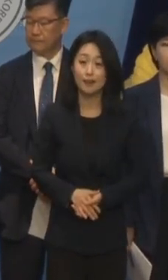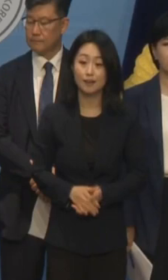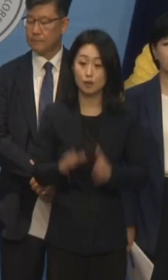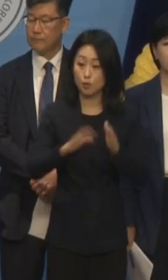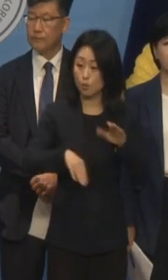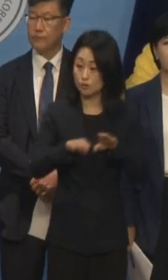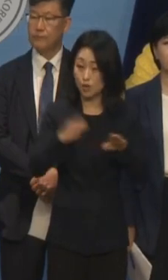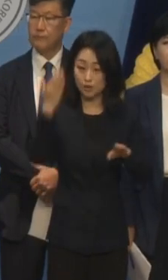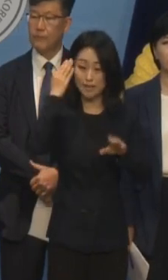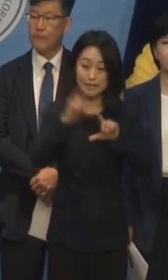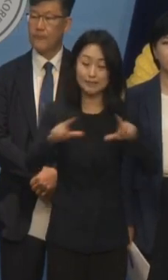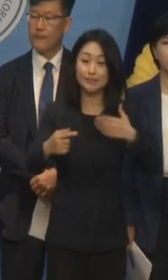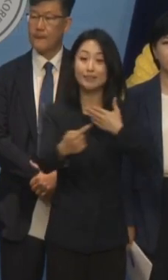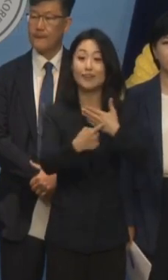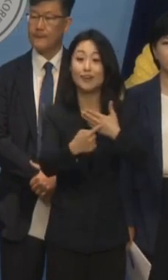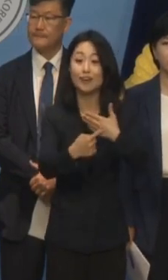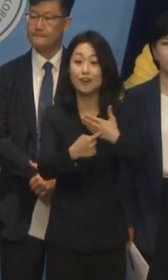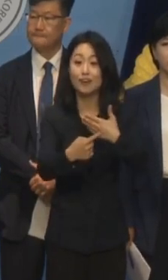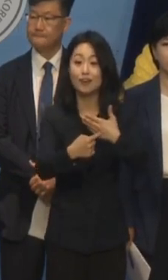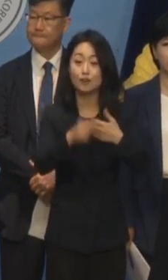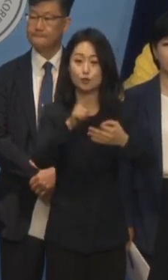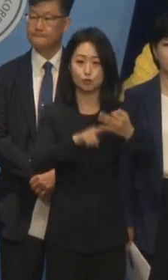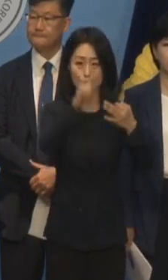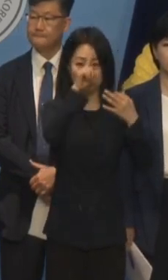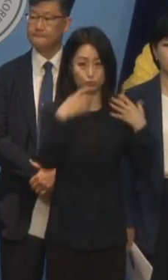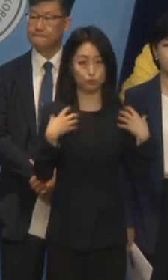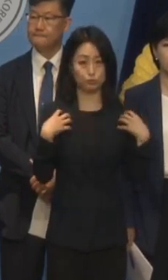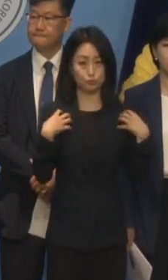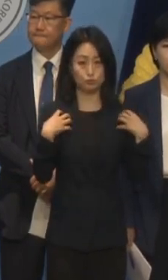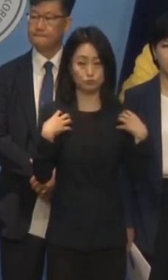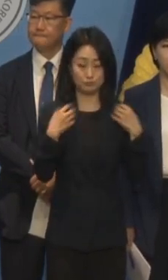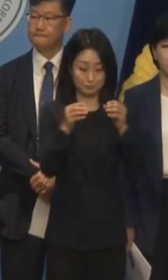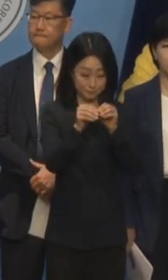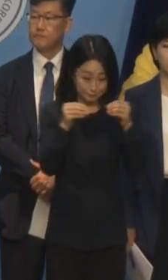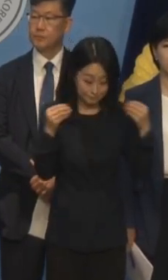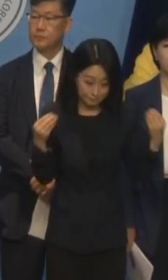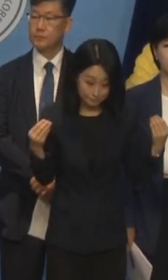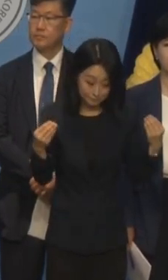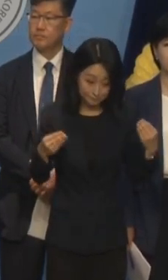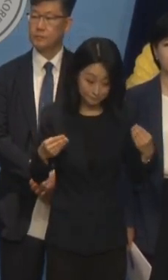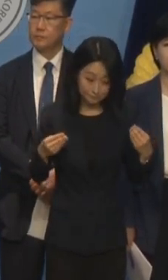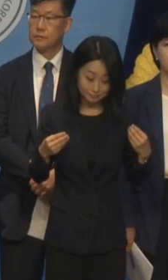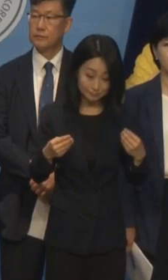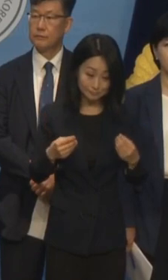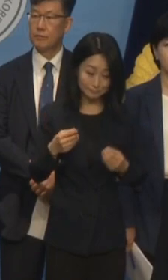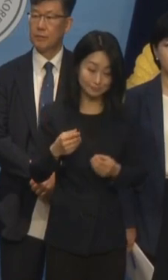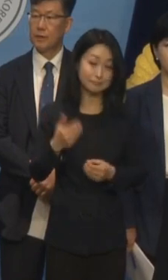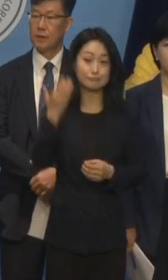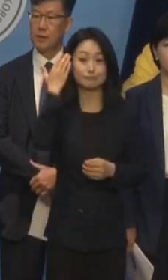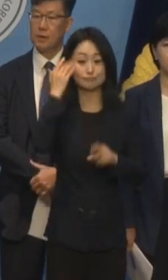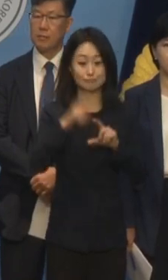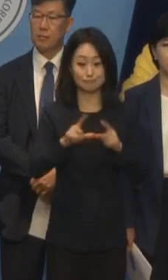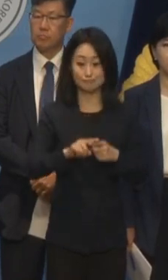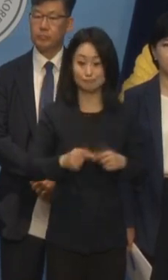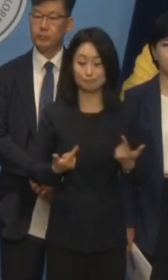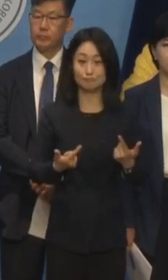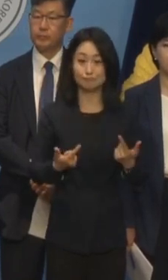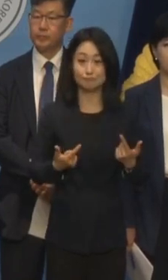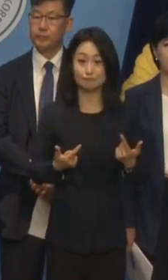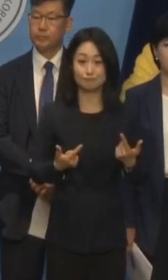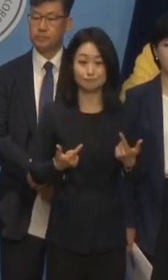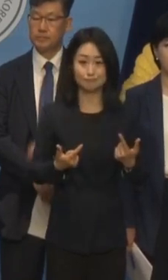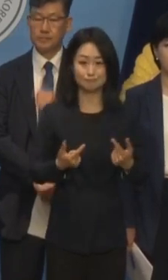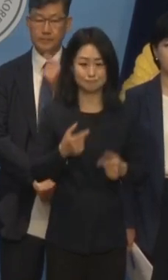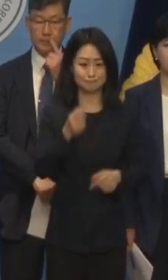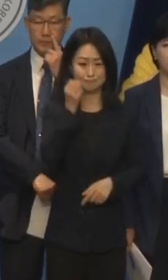공정과 상식을 외치던 윤석열 정부가 실상은 불공정과 비상식으로 가득 찬